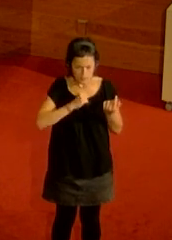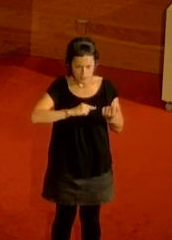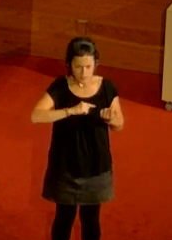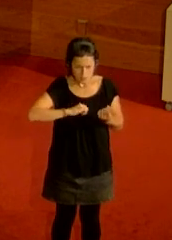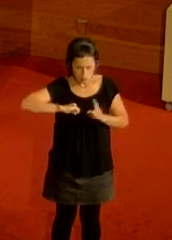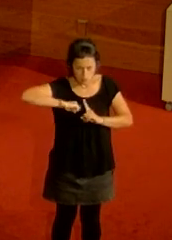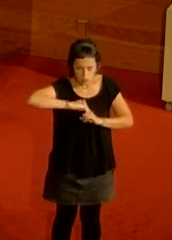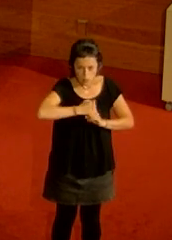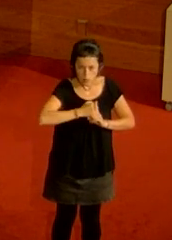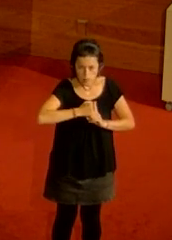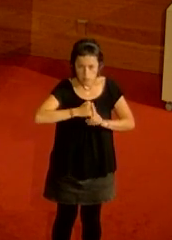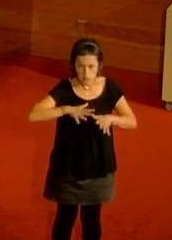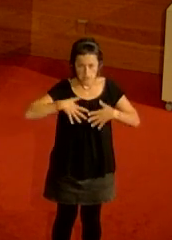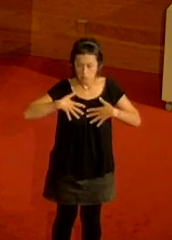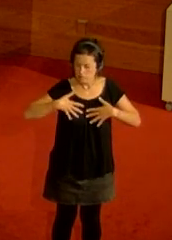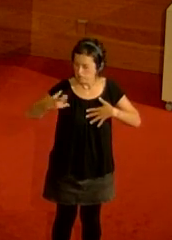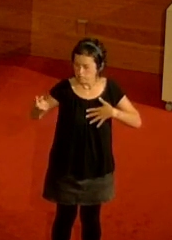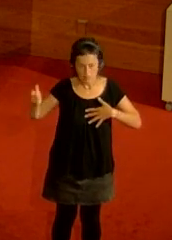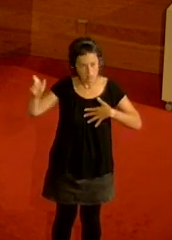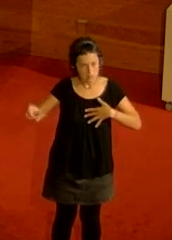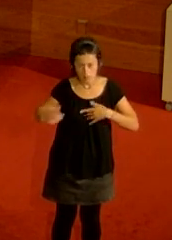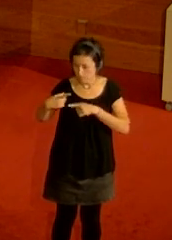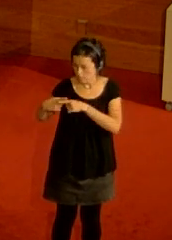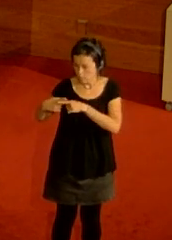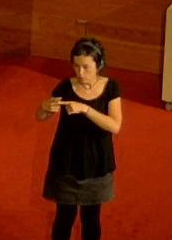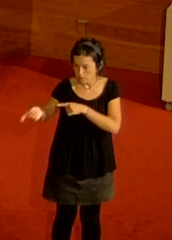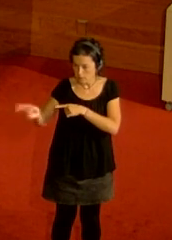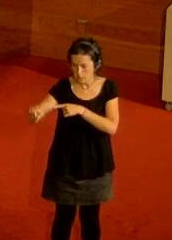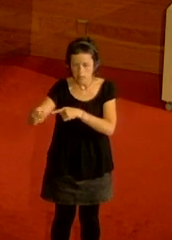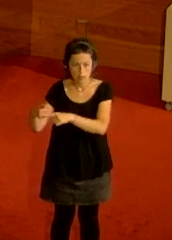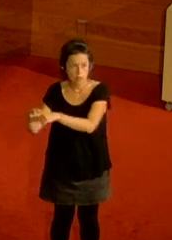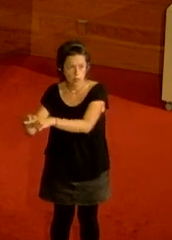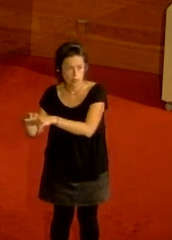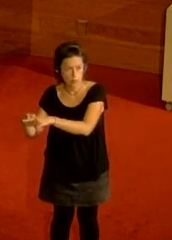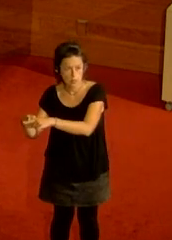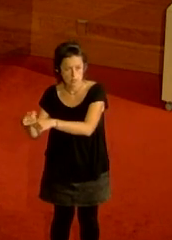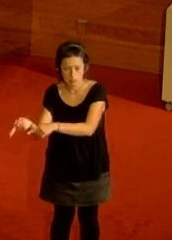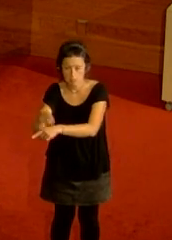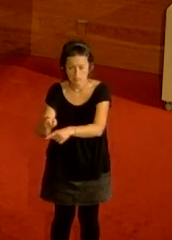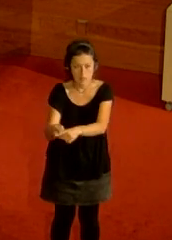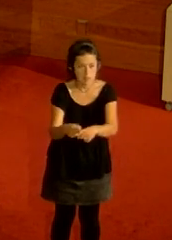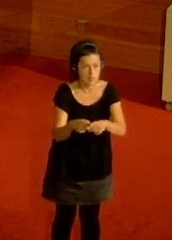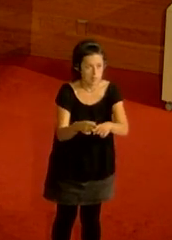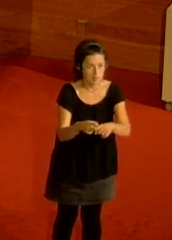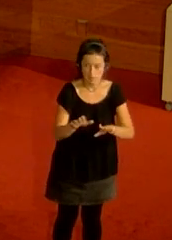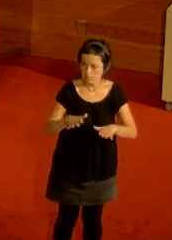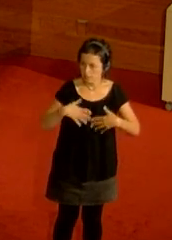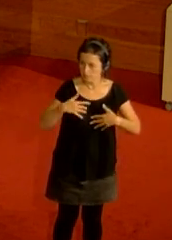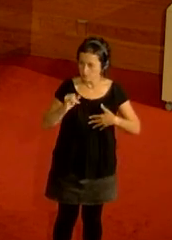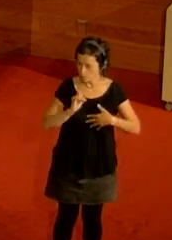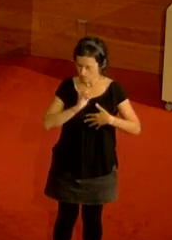pronto se comparte con alguien y ese alguien lo comparte con alguien Y de pronto nos identificamos con iguales e